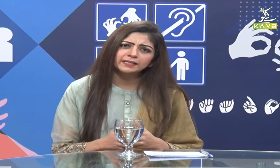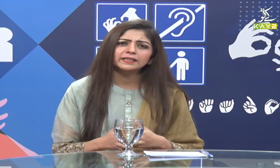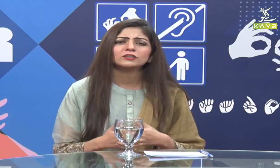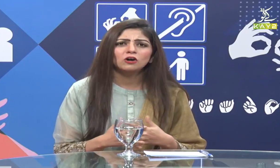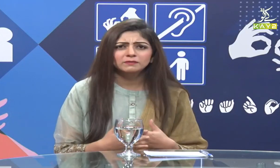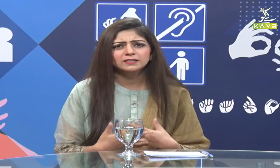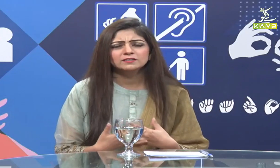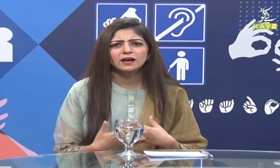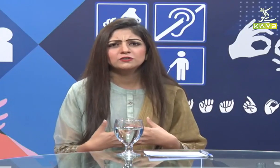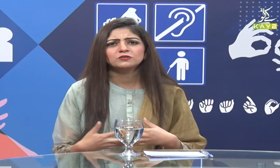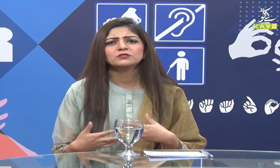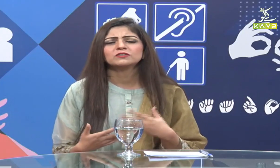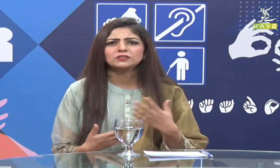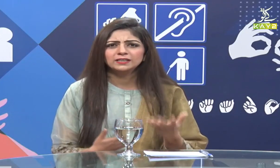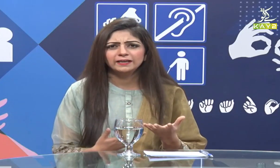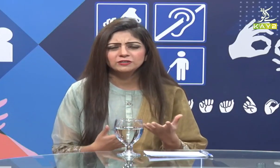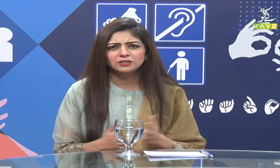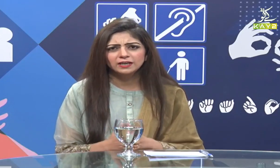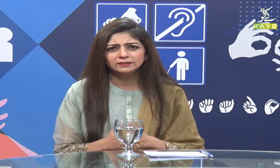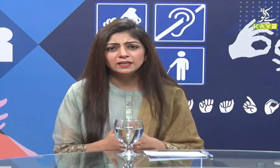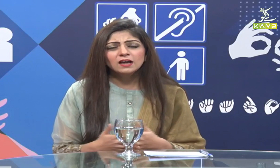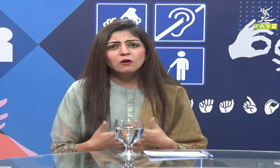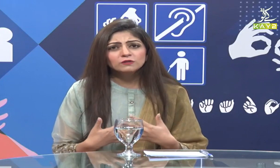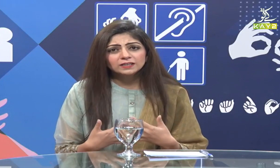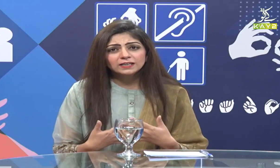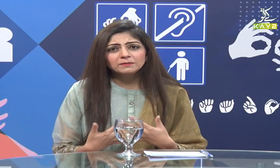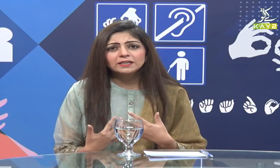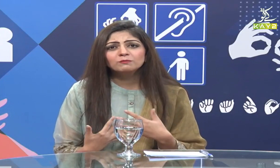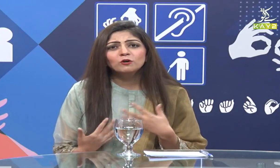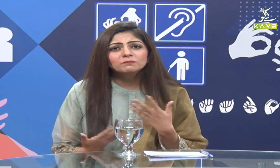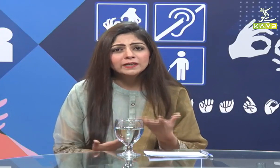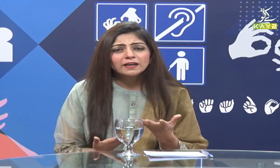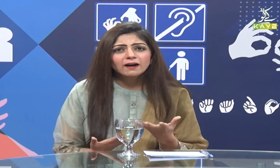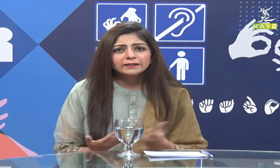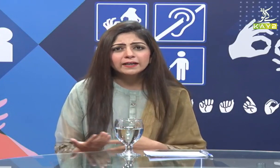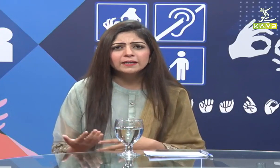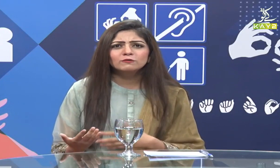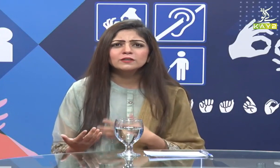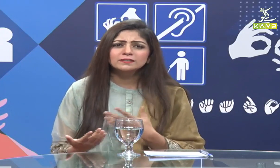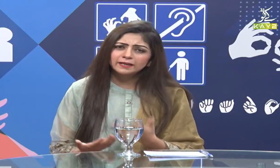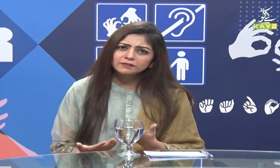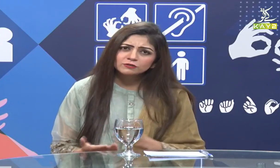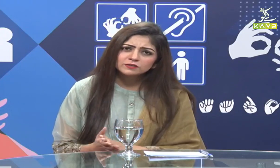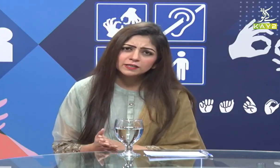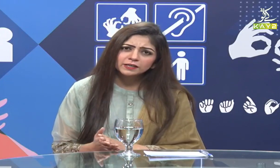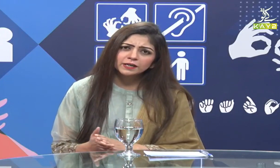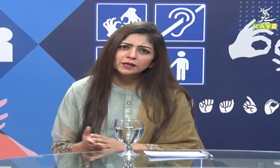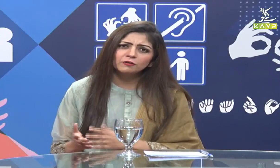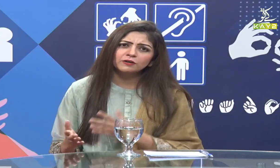एक नॉर्मल इंसान जो जिसको ये लैंग्वेज नहीं आती, उसके लिए भी ये एक बहुत बड़ी आर्ट है कि वो इस लैंग्वेज को सीखे और